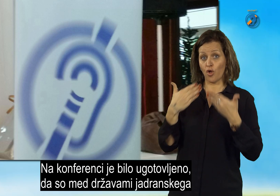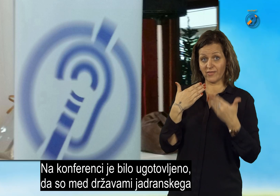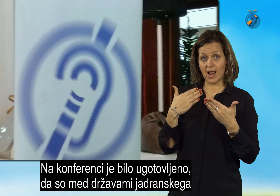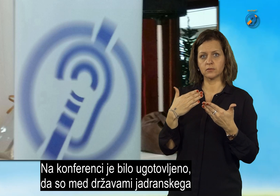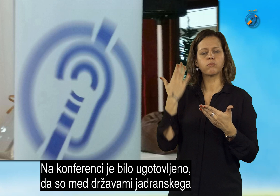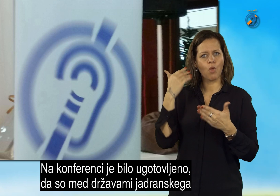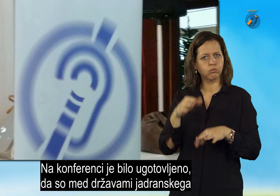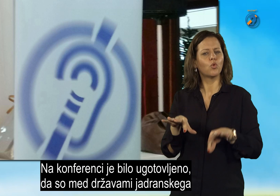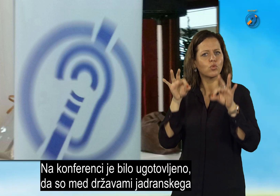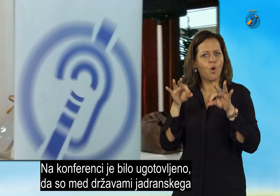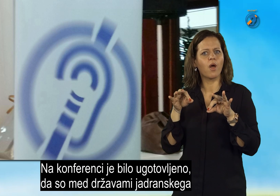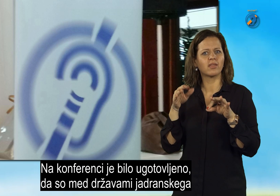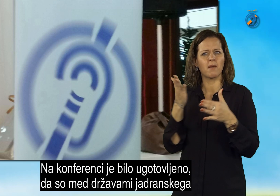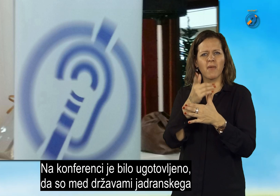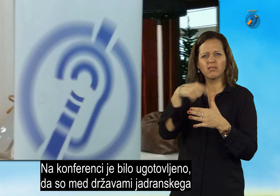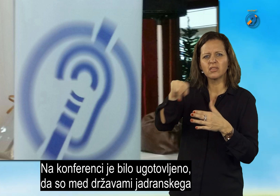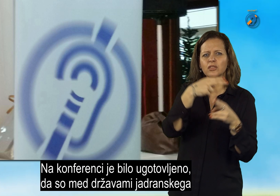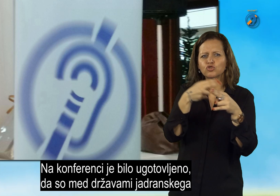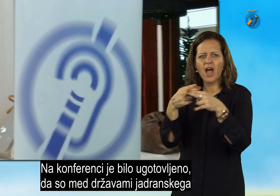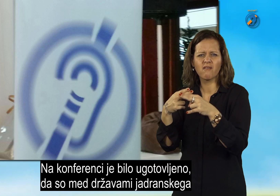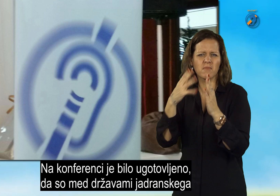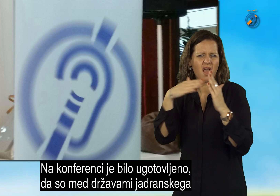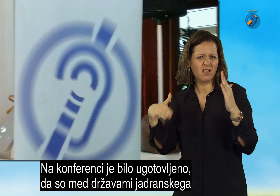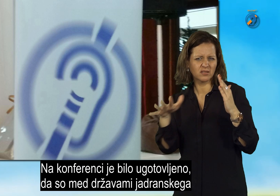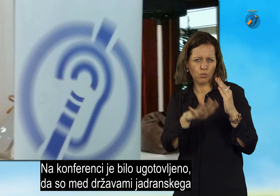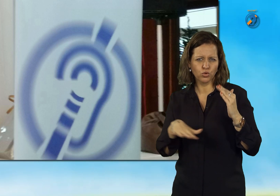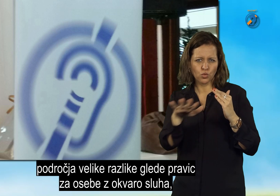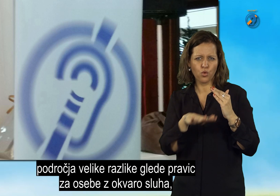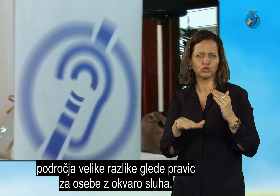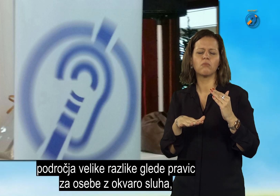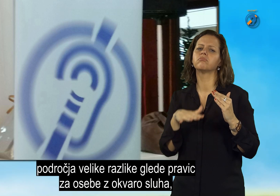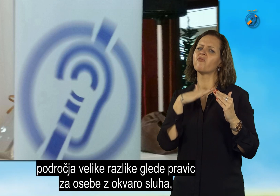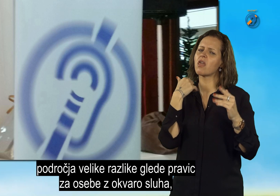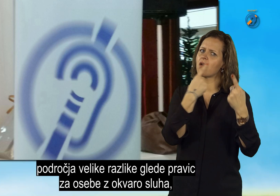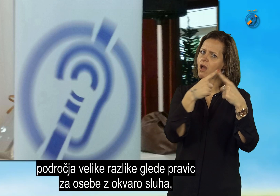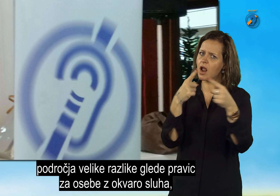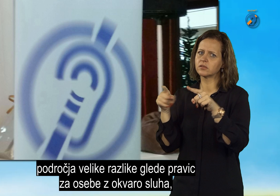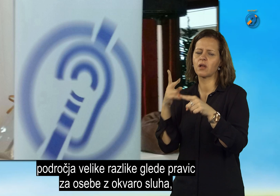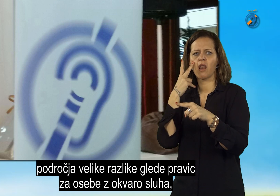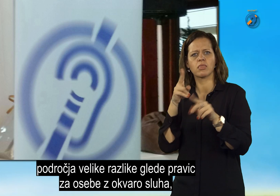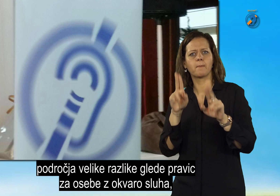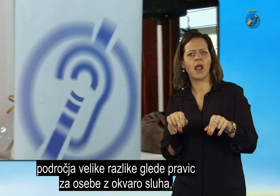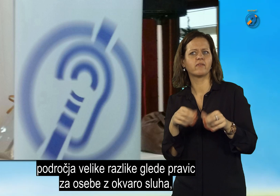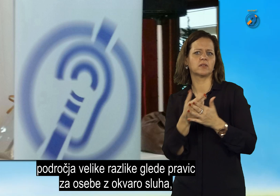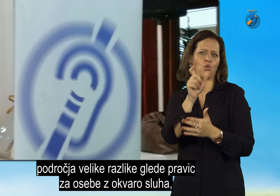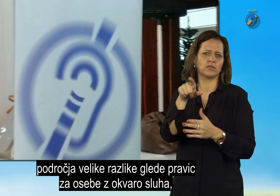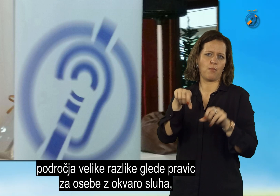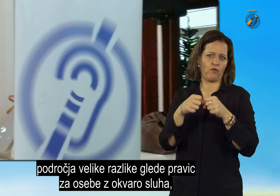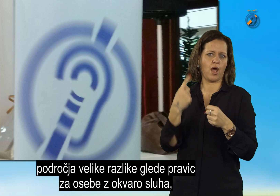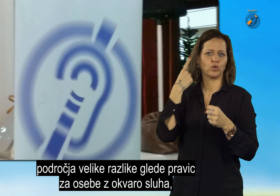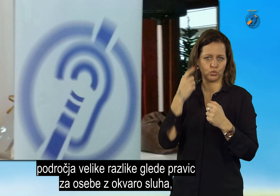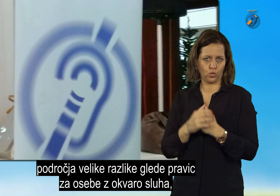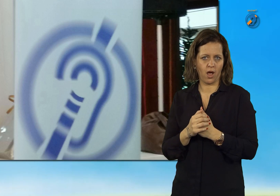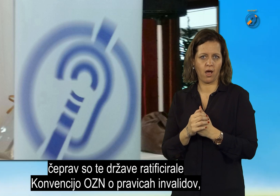Na konferenci je bilo ugotovljeno, da so med državami jadranskega področja velike razlike glede pravic za osebe z okvaro